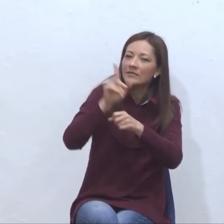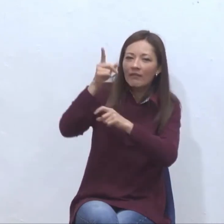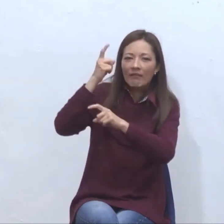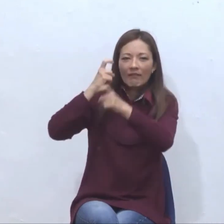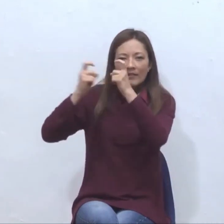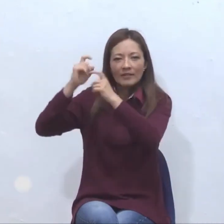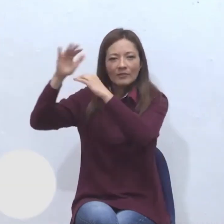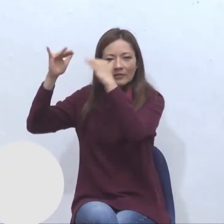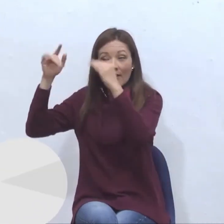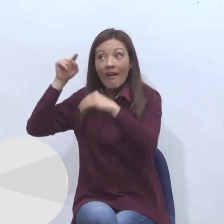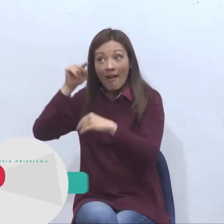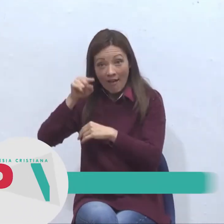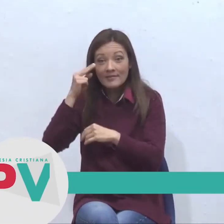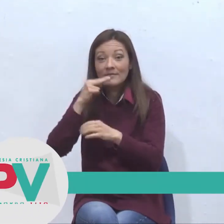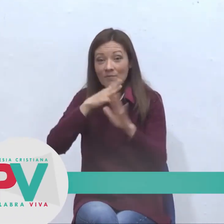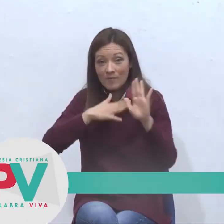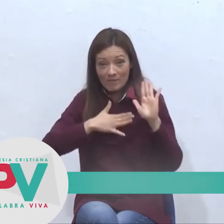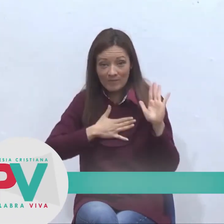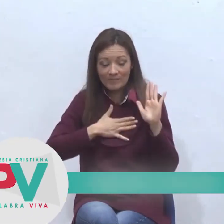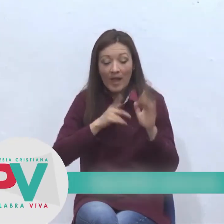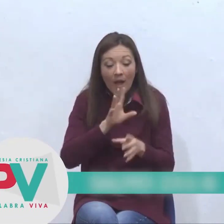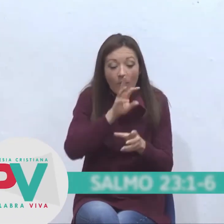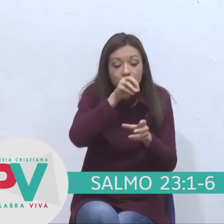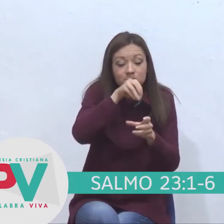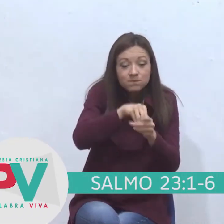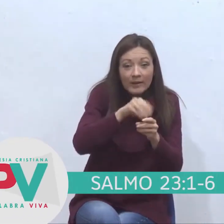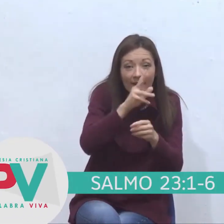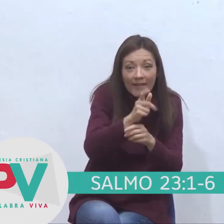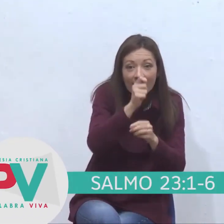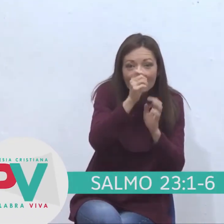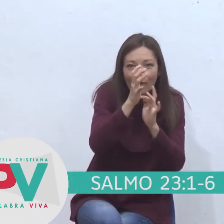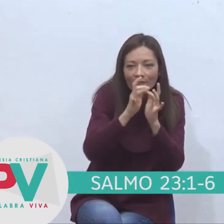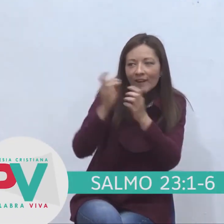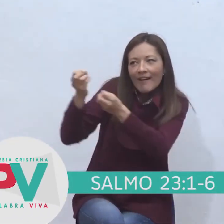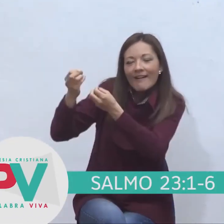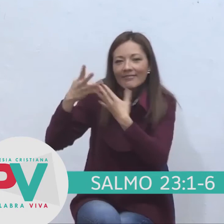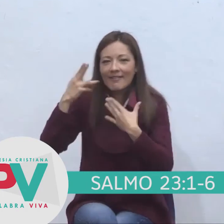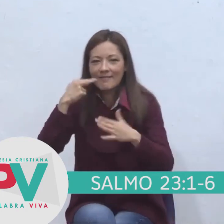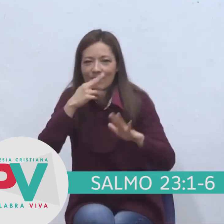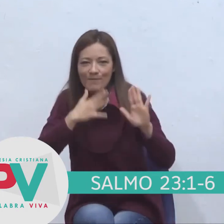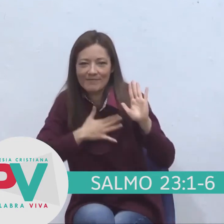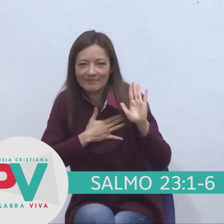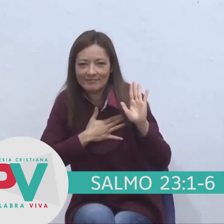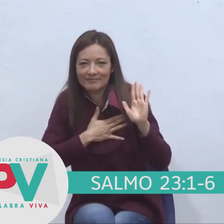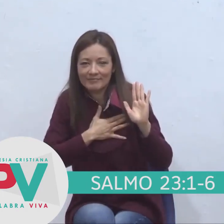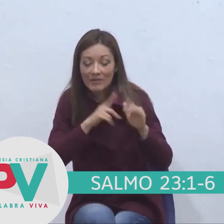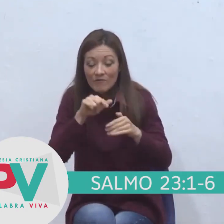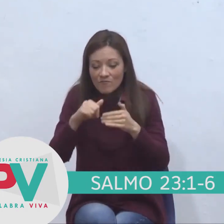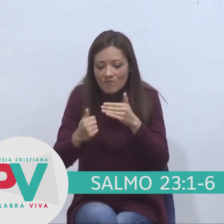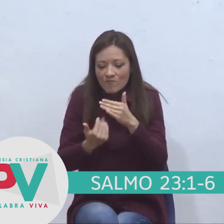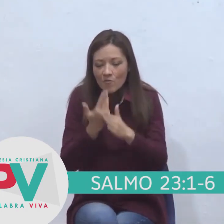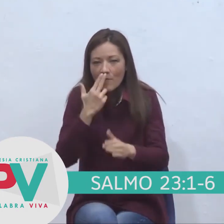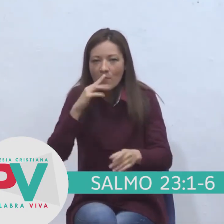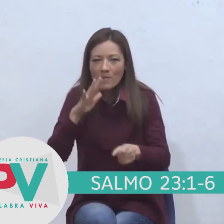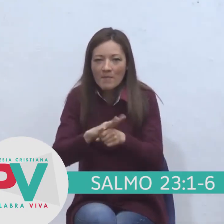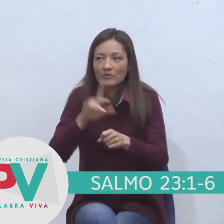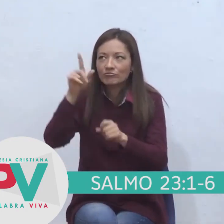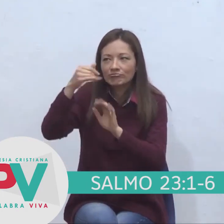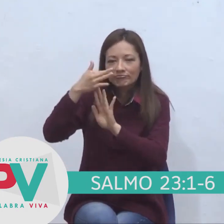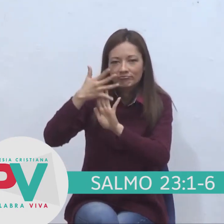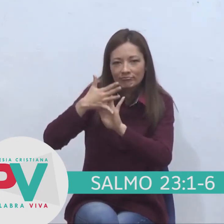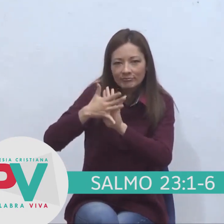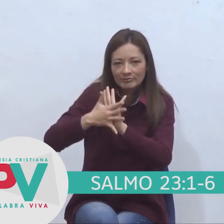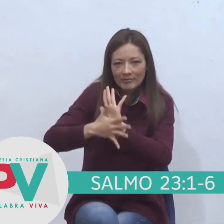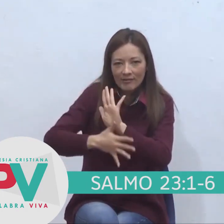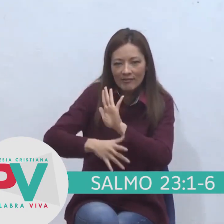Así que esa es nuestra promesa. Como estamos en Cristo Jesús, hemos recibido promesa. Estamos en un nuevo pacto que es en su sangre